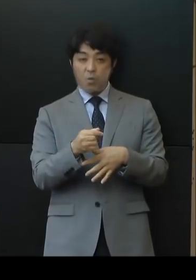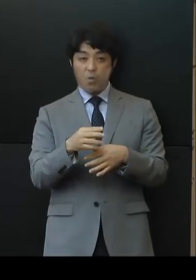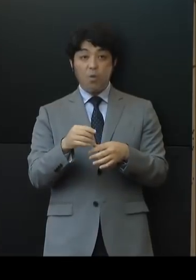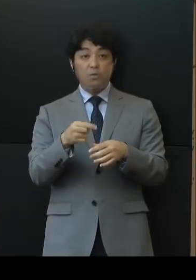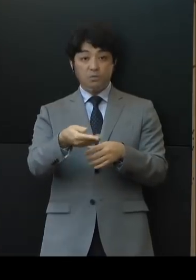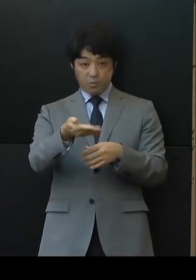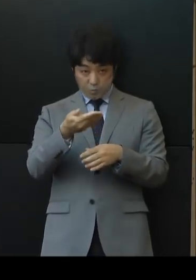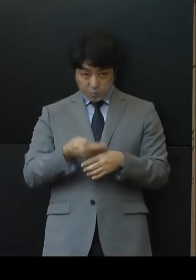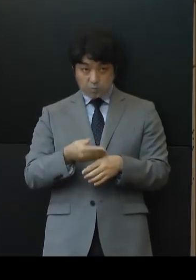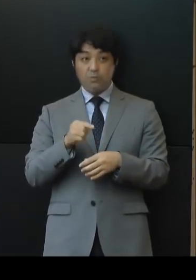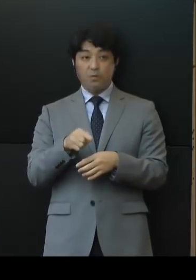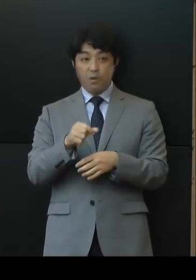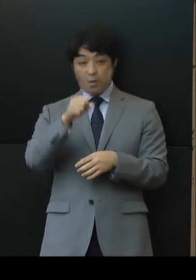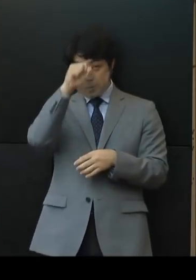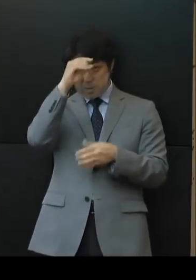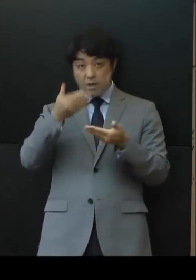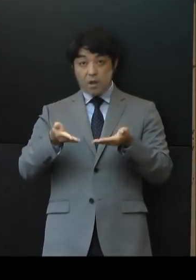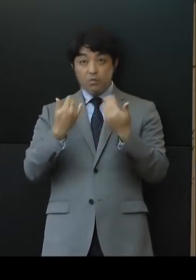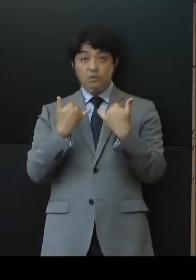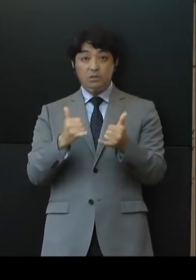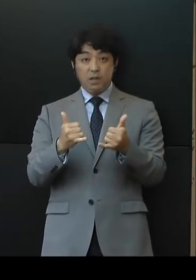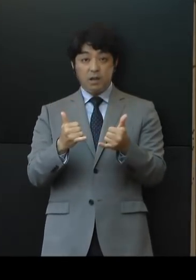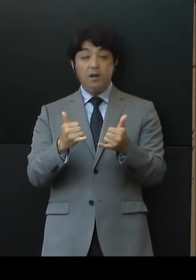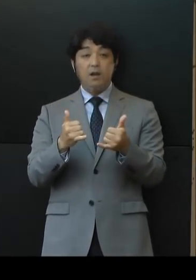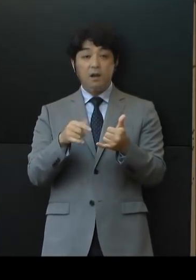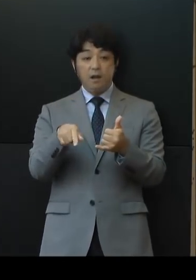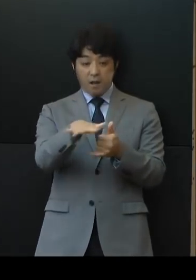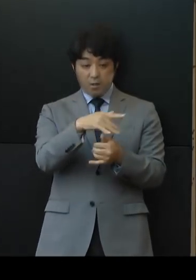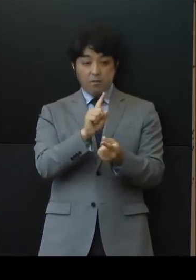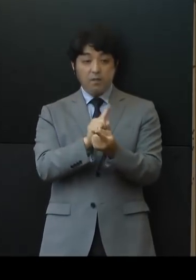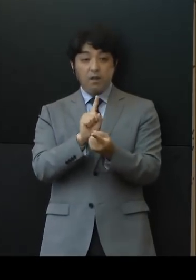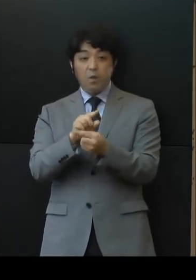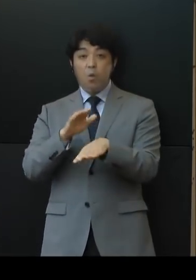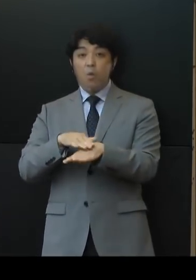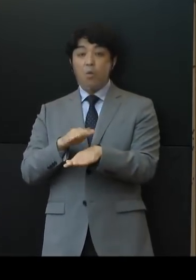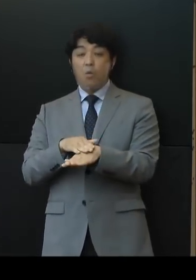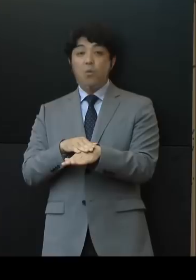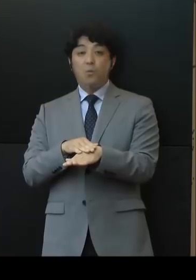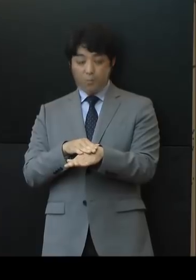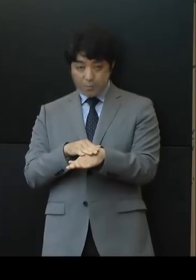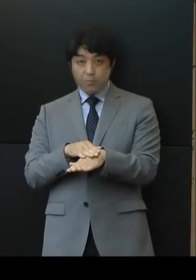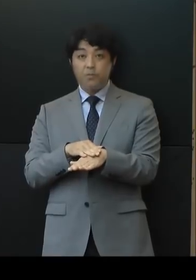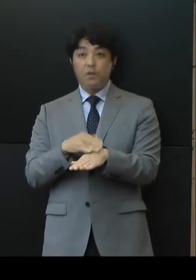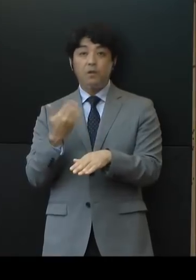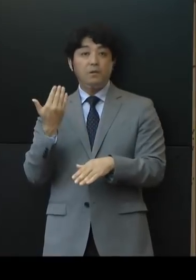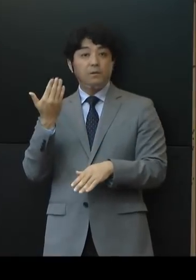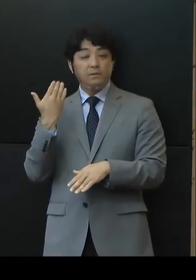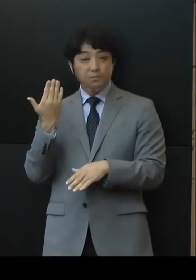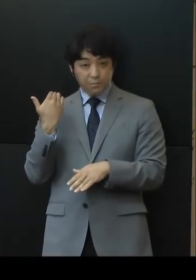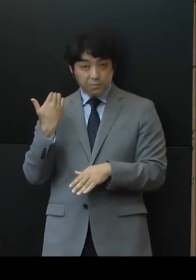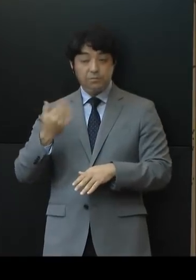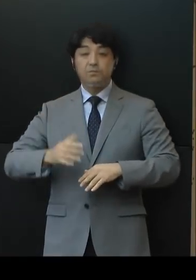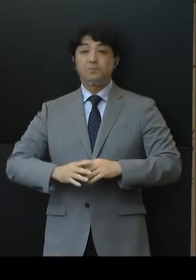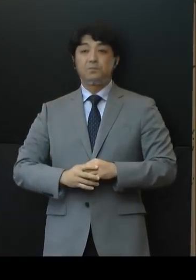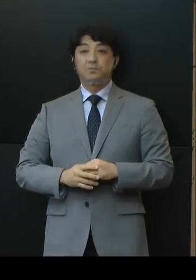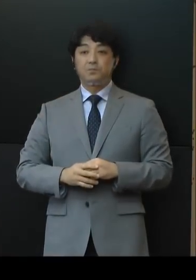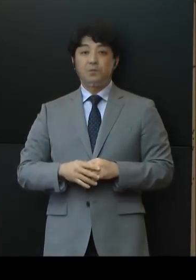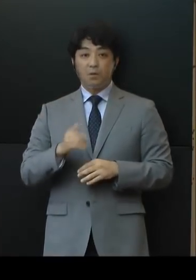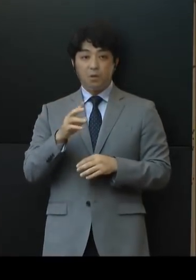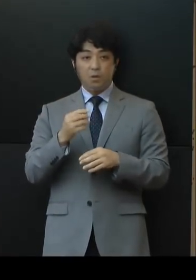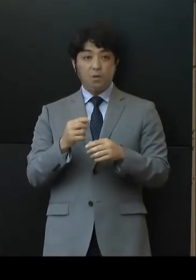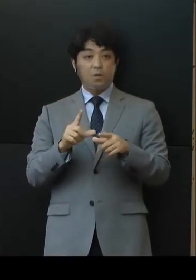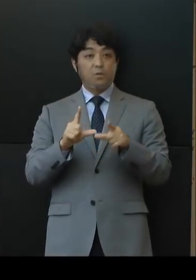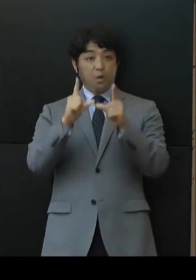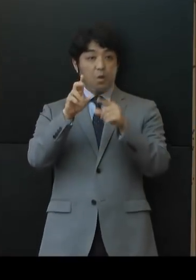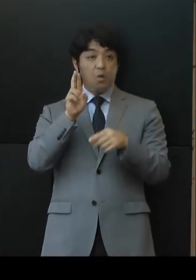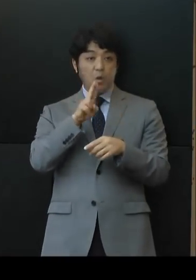2、無症状者や、軽症者への対応、これにつきましては、先日、東横院、